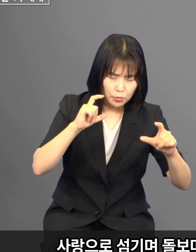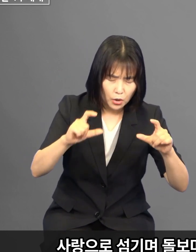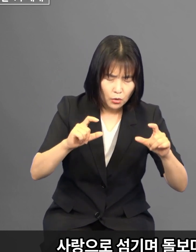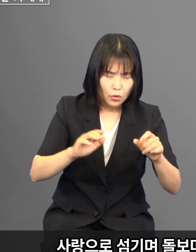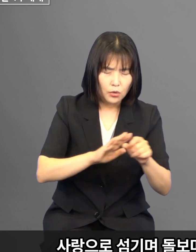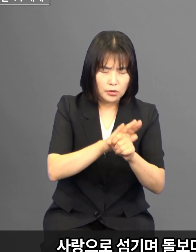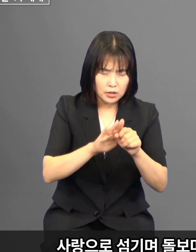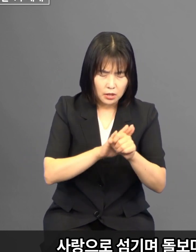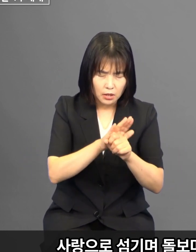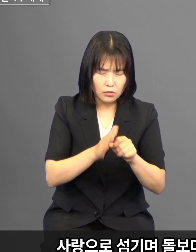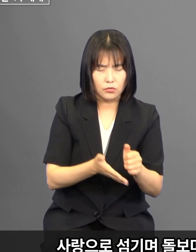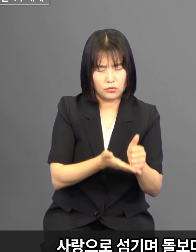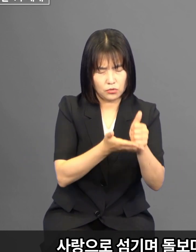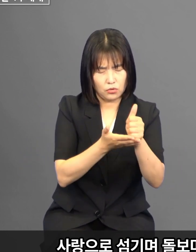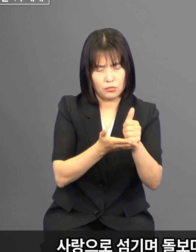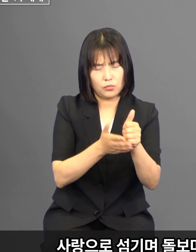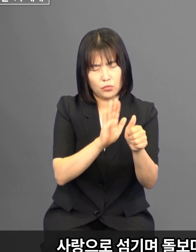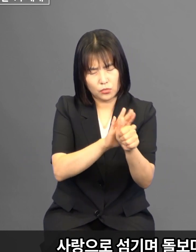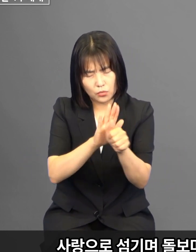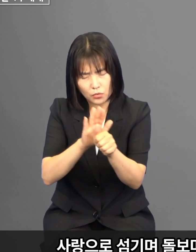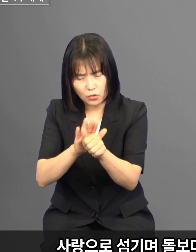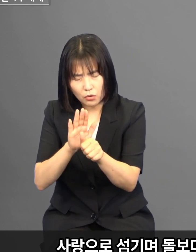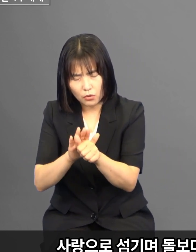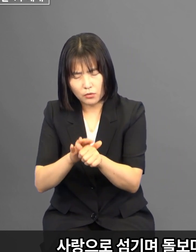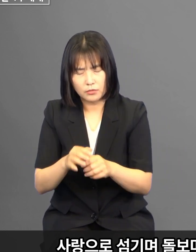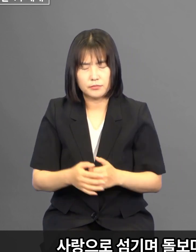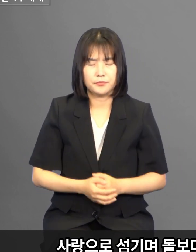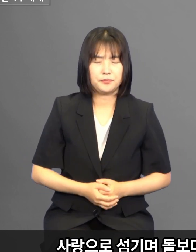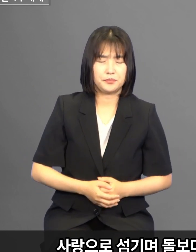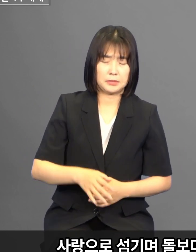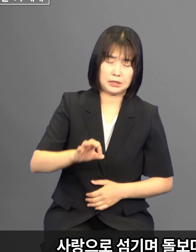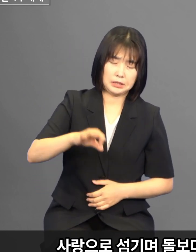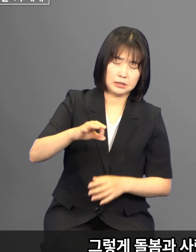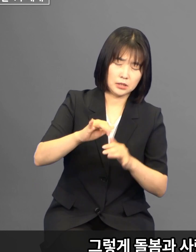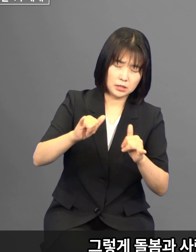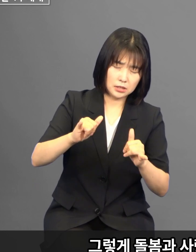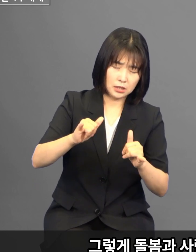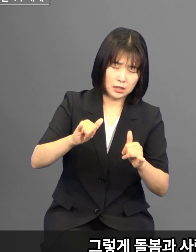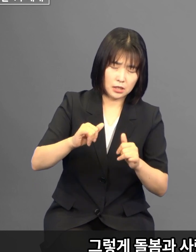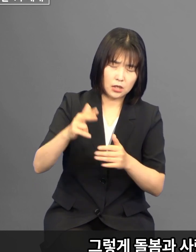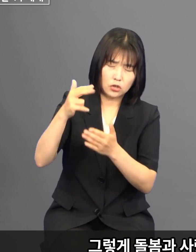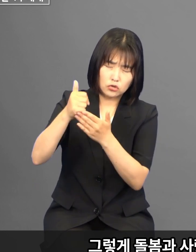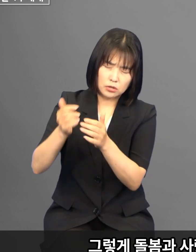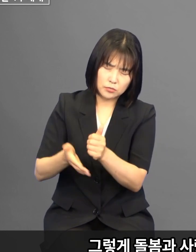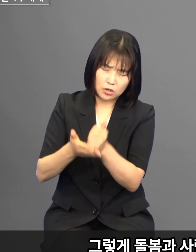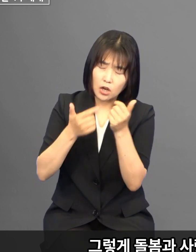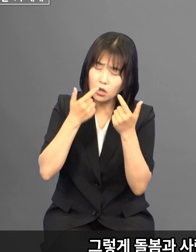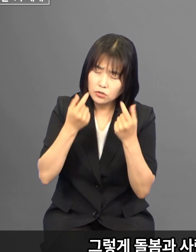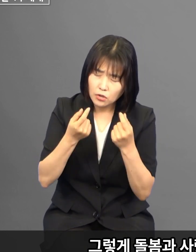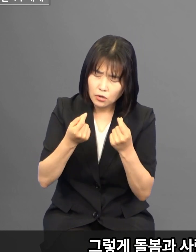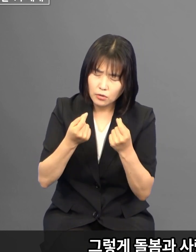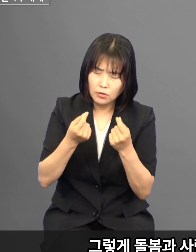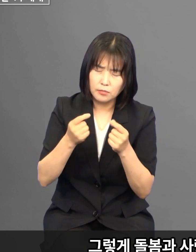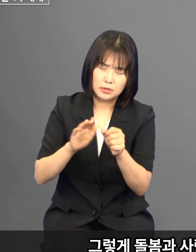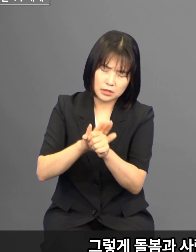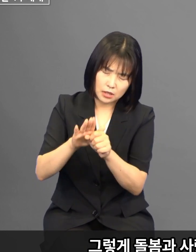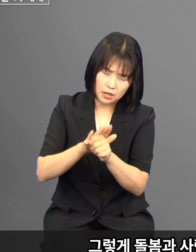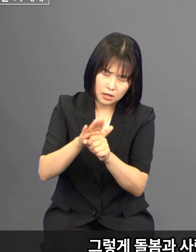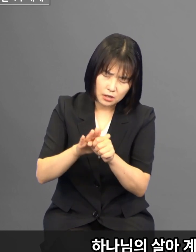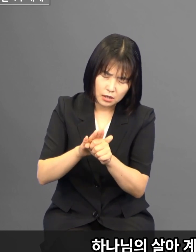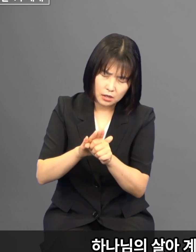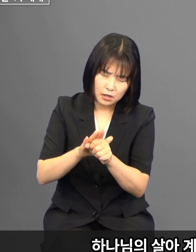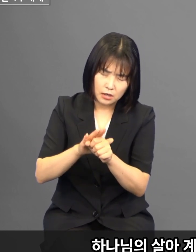섬기며 돌보며 지극히 작은 자에게 주님께 하듯 그렇게 돌봄과 사랑을 통하여 복음을